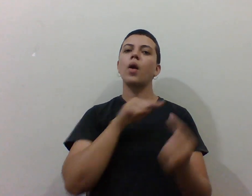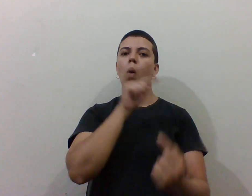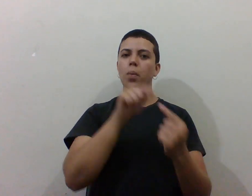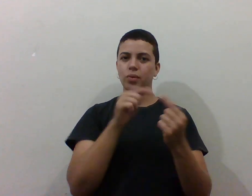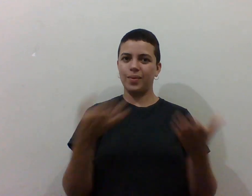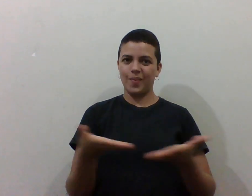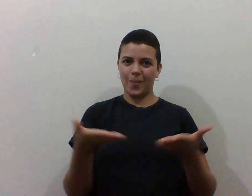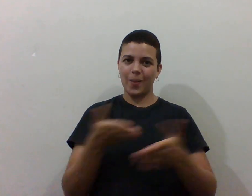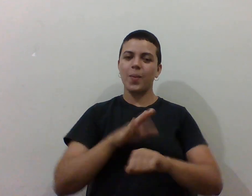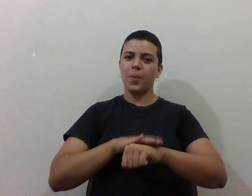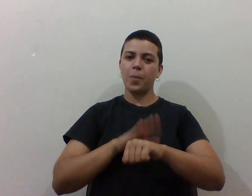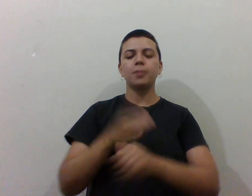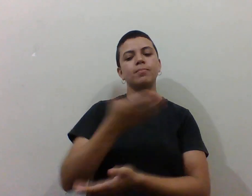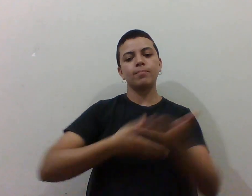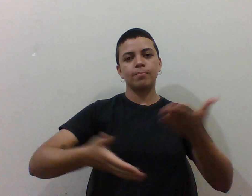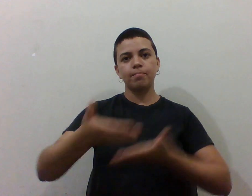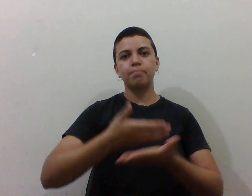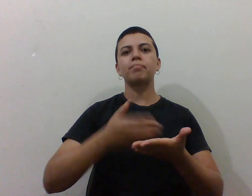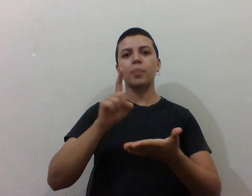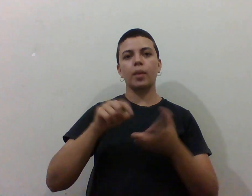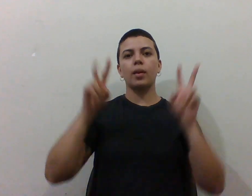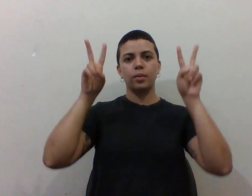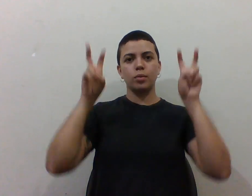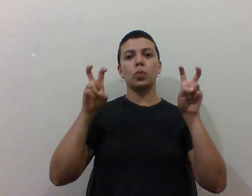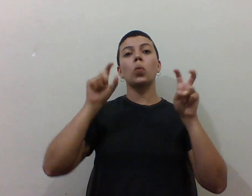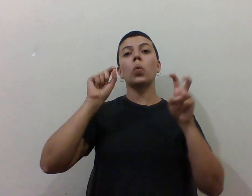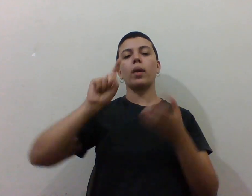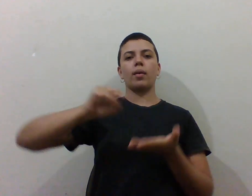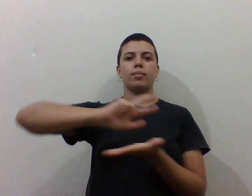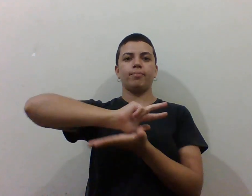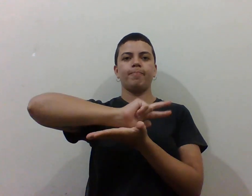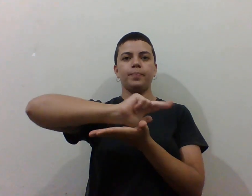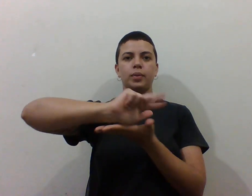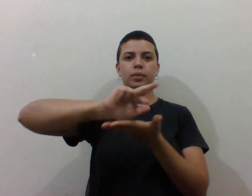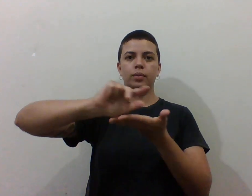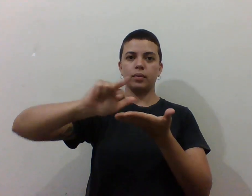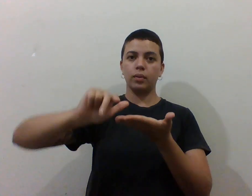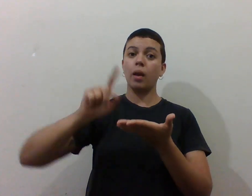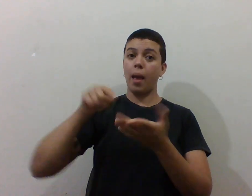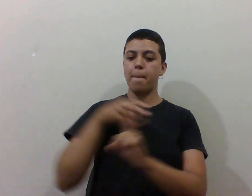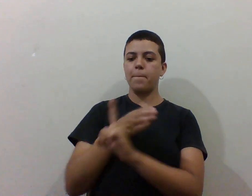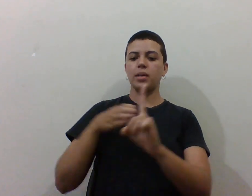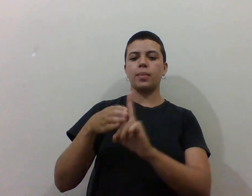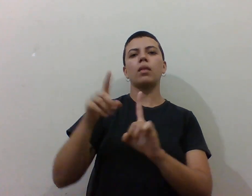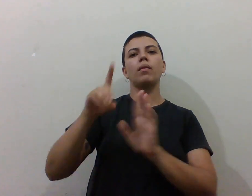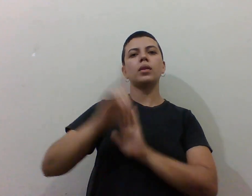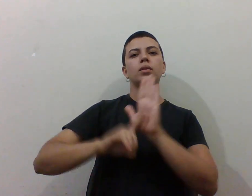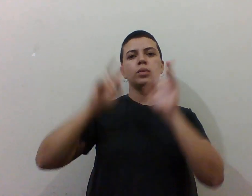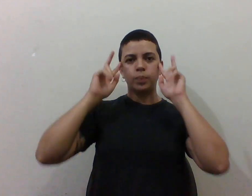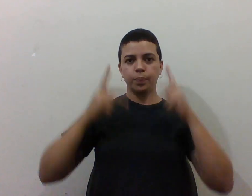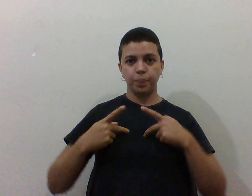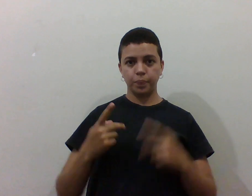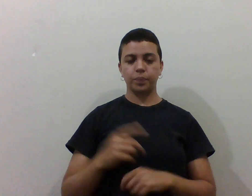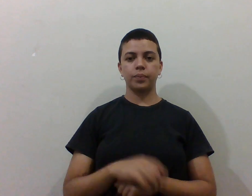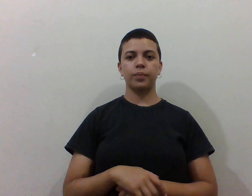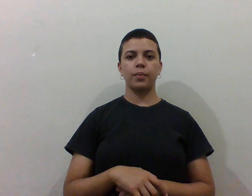fala com relação à questão da diversidade na ótica dos direitos humanos. Pois bem, eu mencionei que direitos humanos para ser